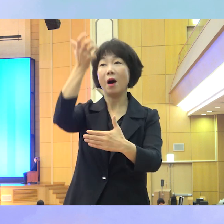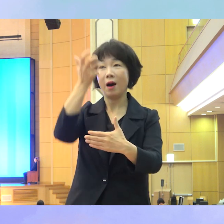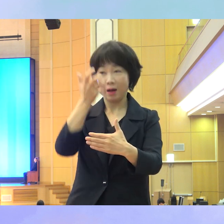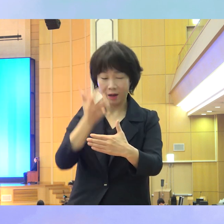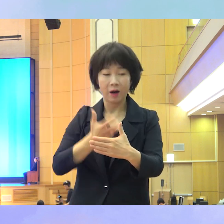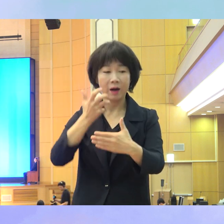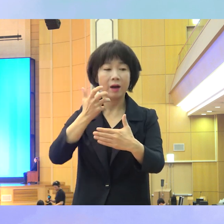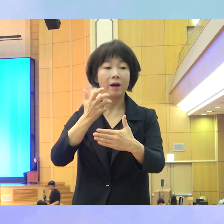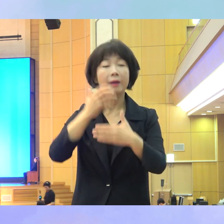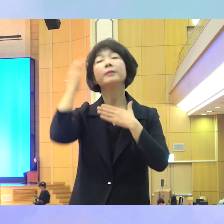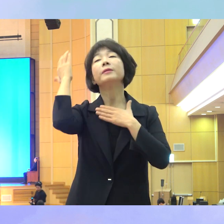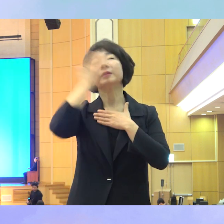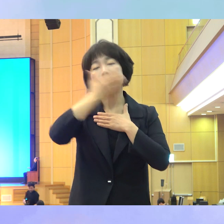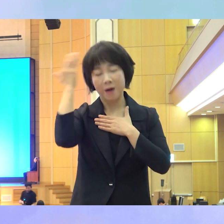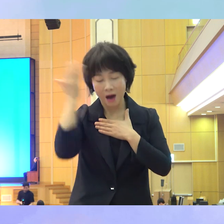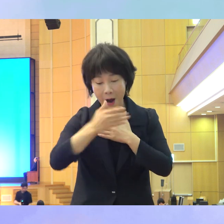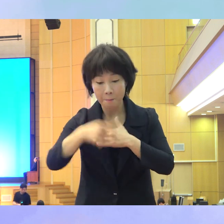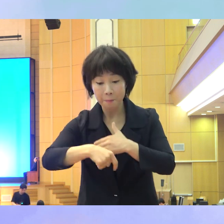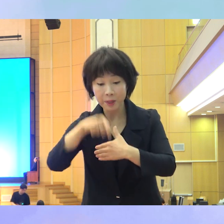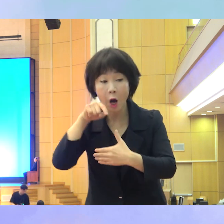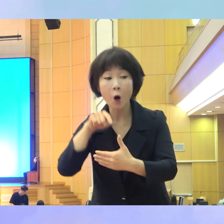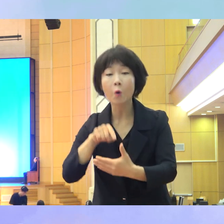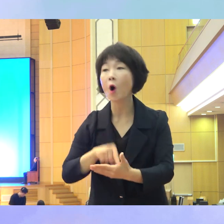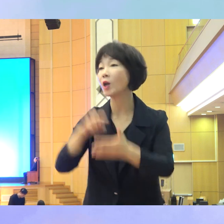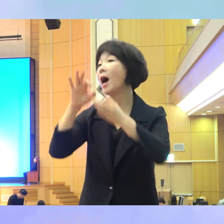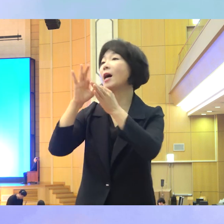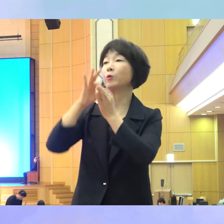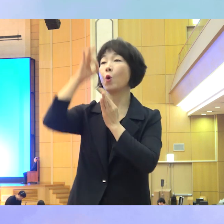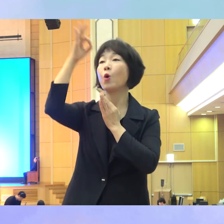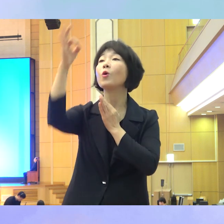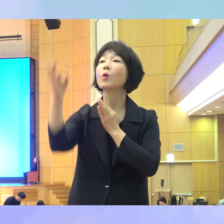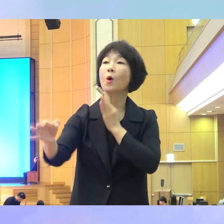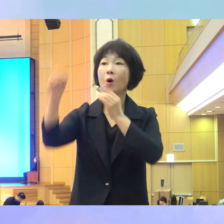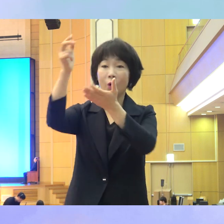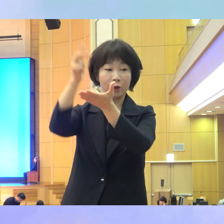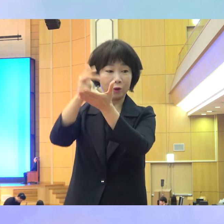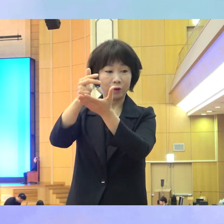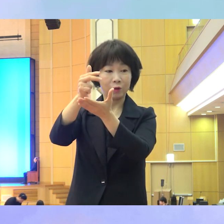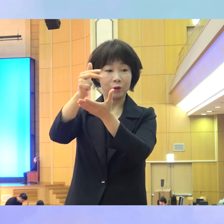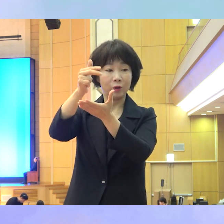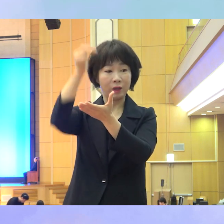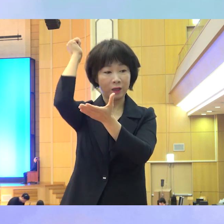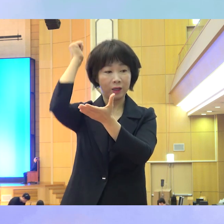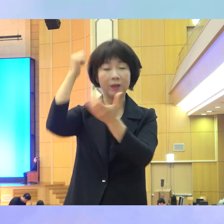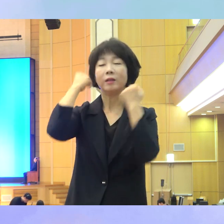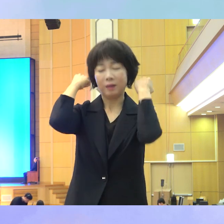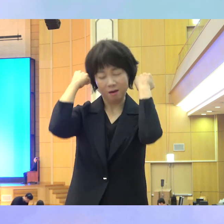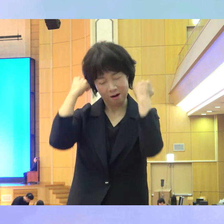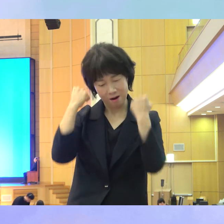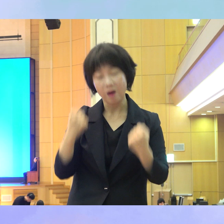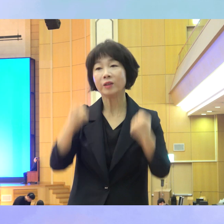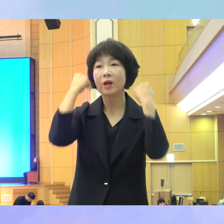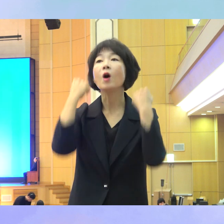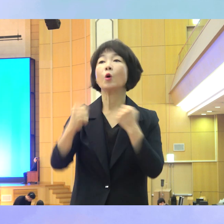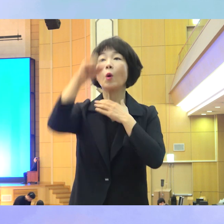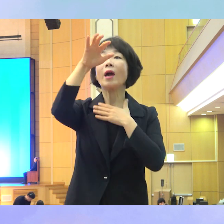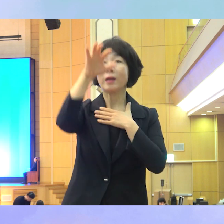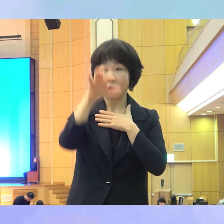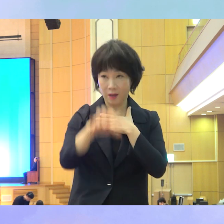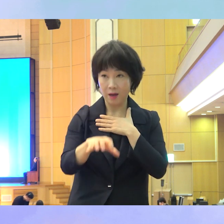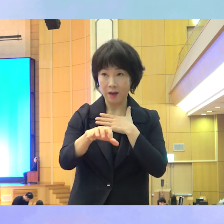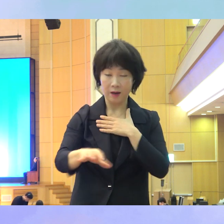감림함이라. 정결한 맘 영원하도록 주의